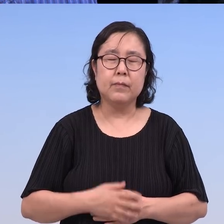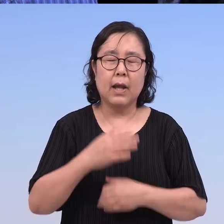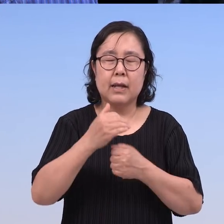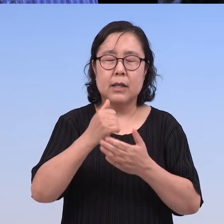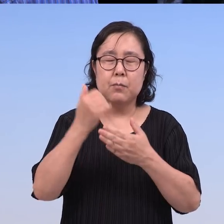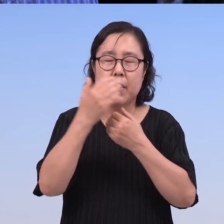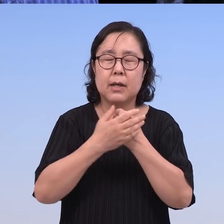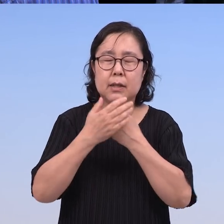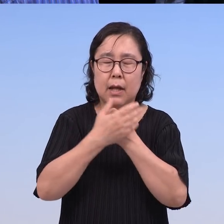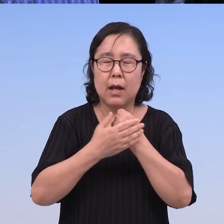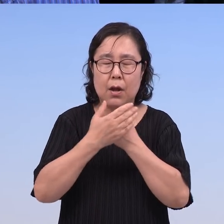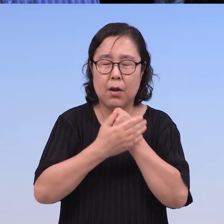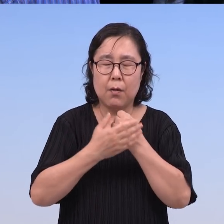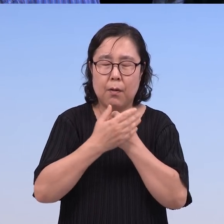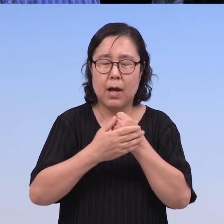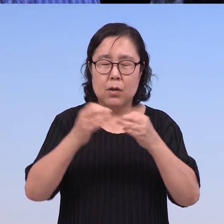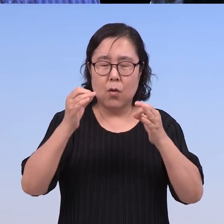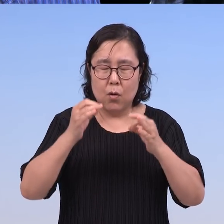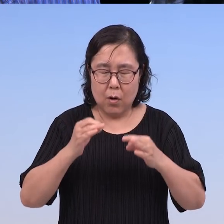하나님의 은혜와 놀라우신